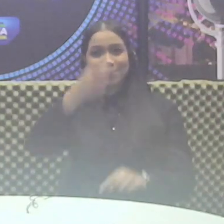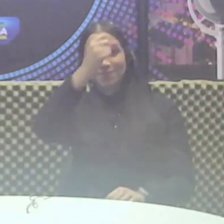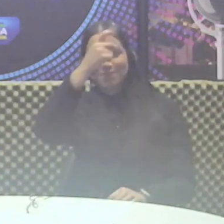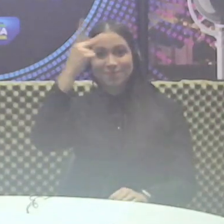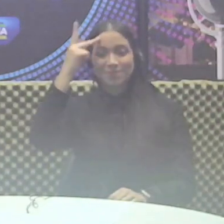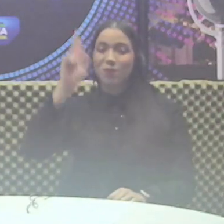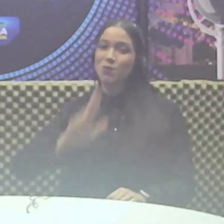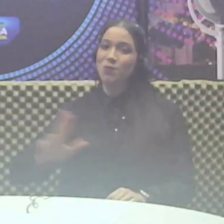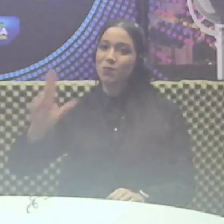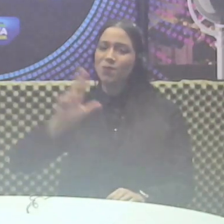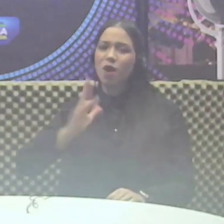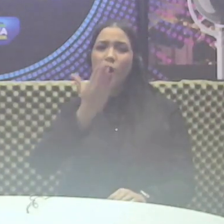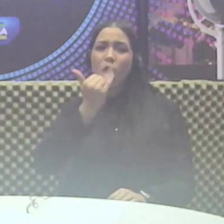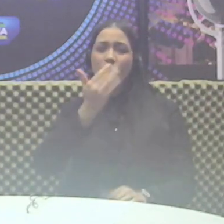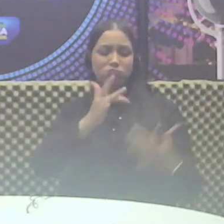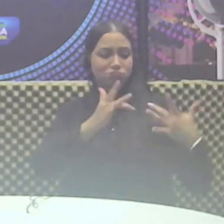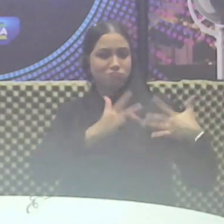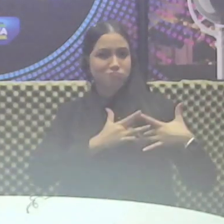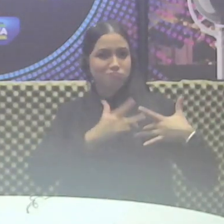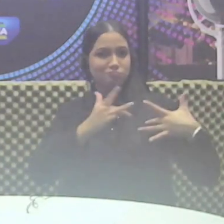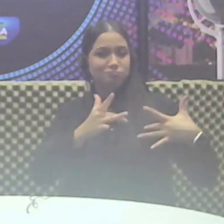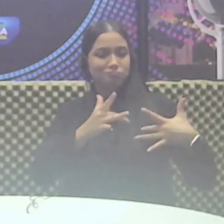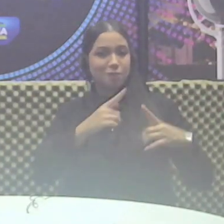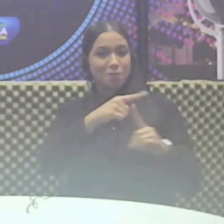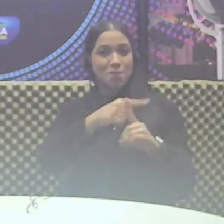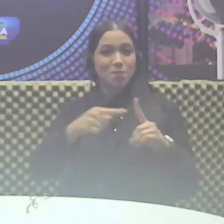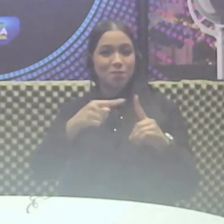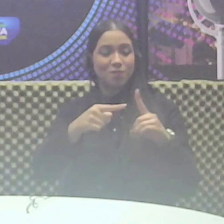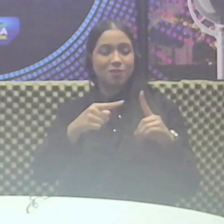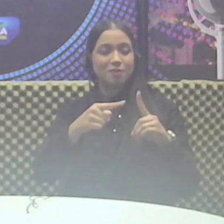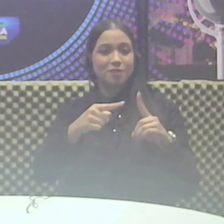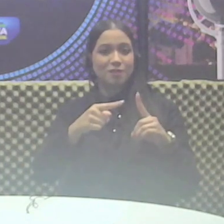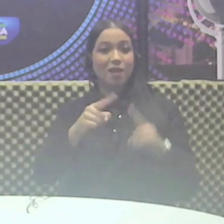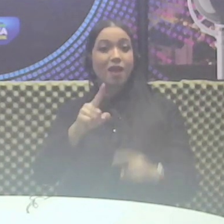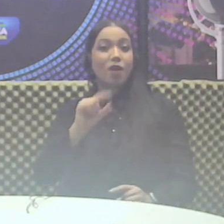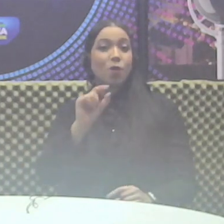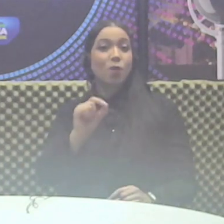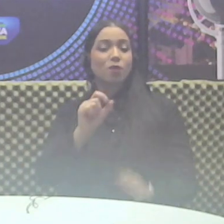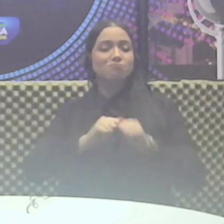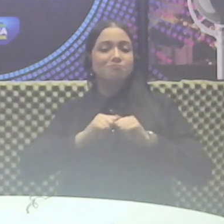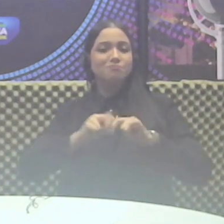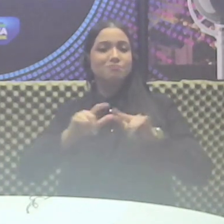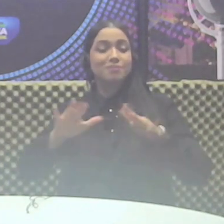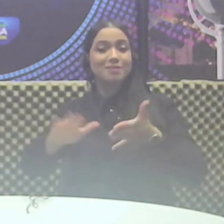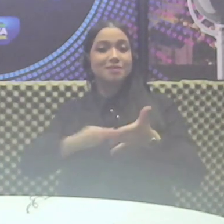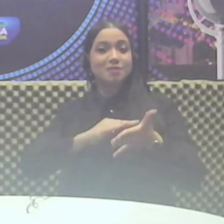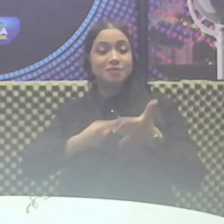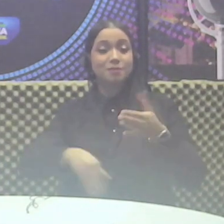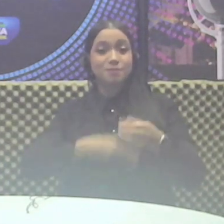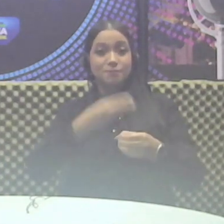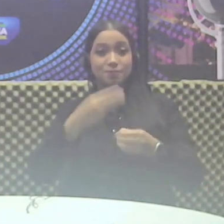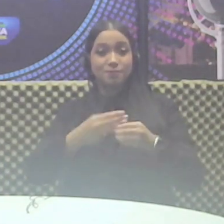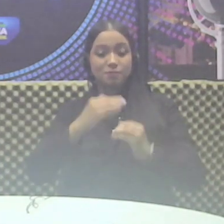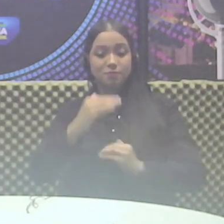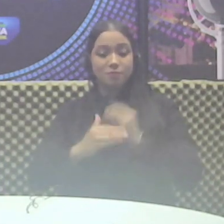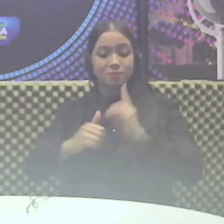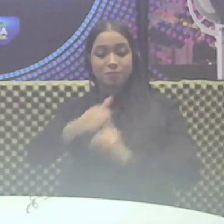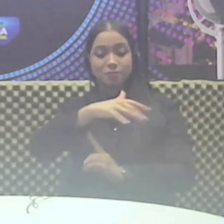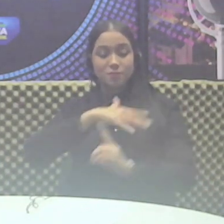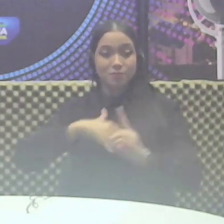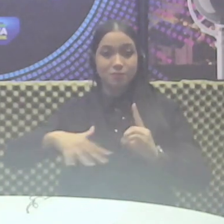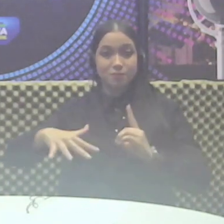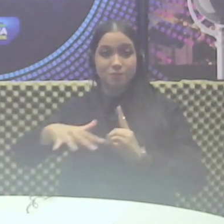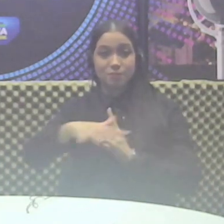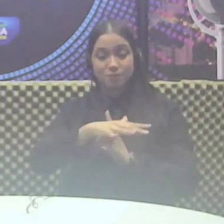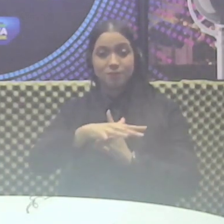Uberlândia, os alimentos doados por meio da categoria Meia Solidária serão distribuídos pela Secretaria Municipal de Desenvolvimento